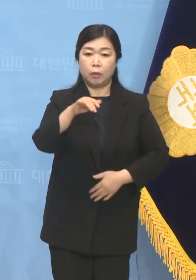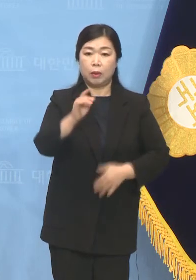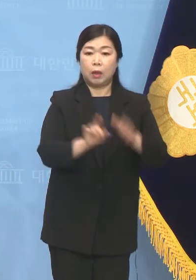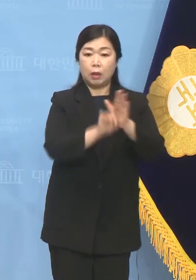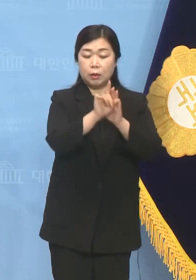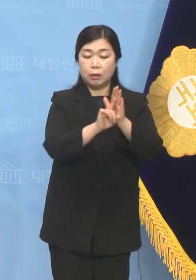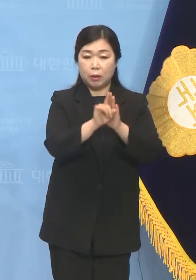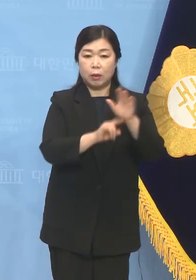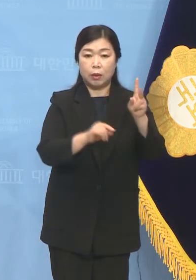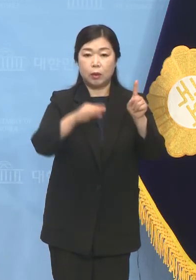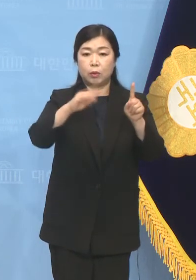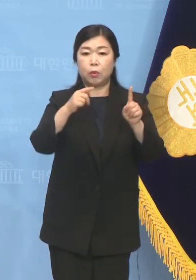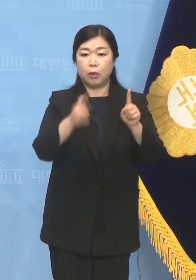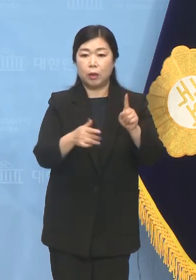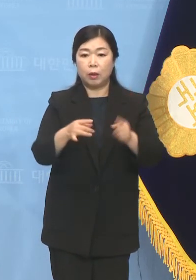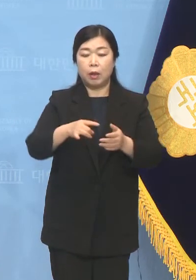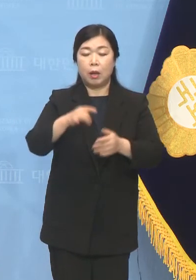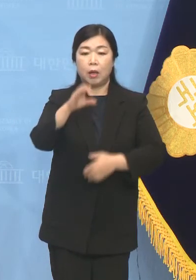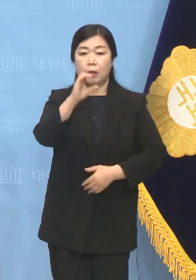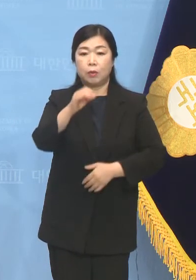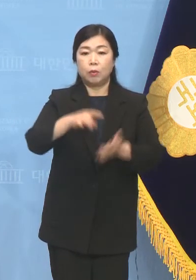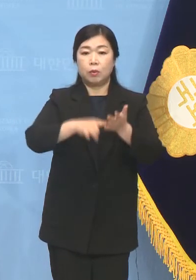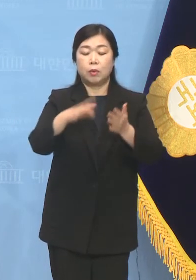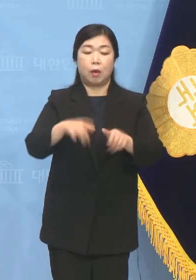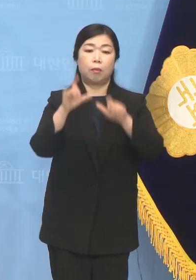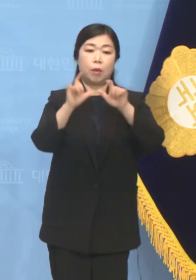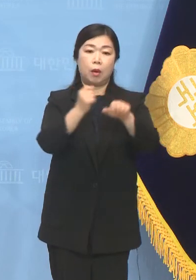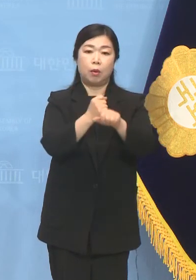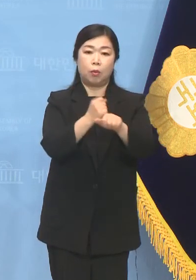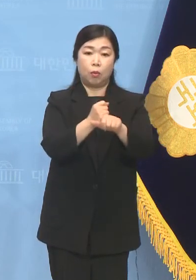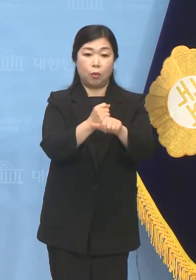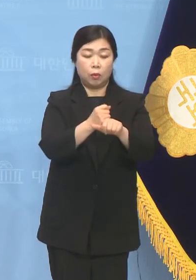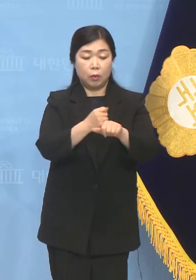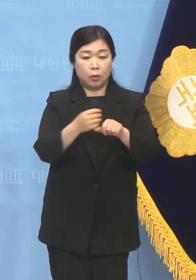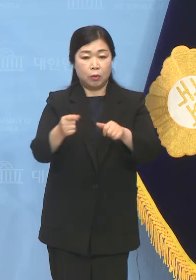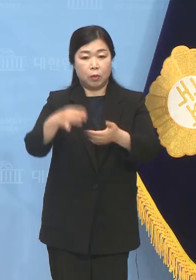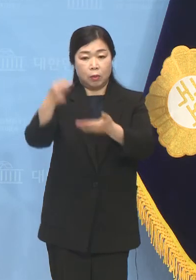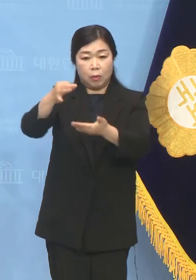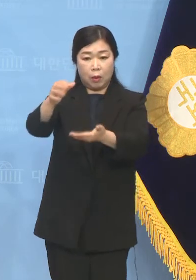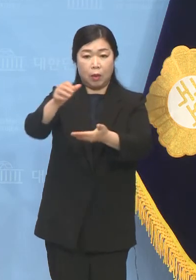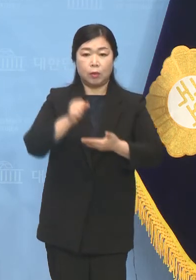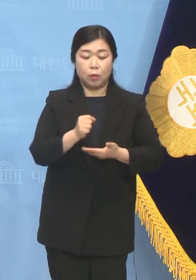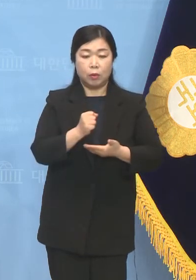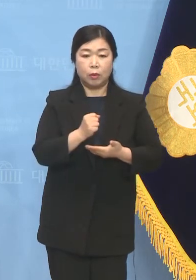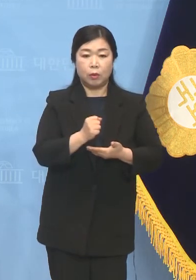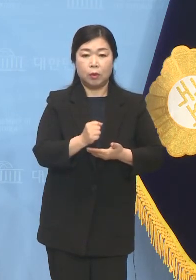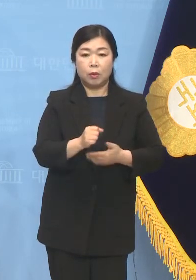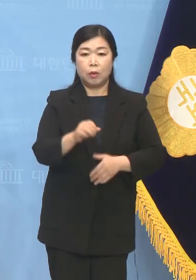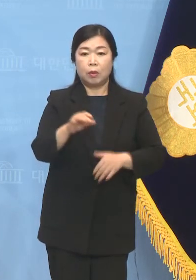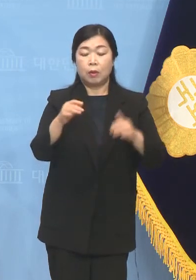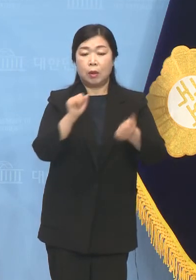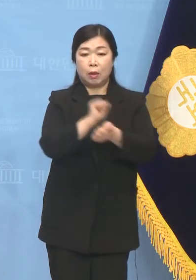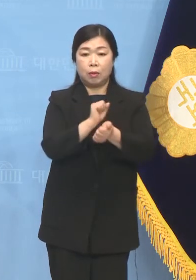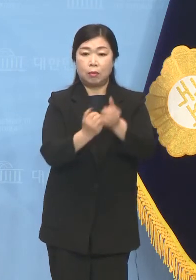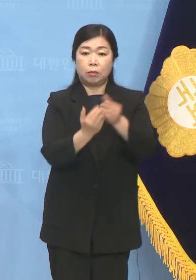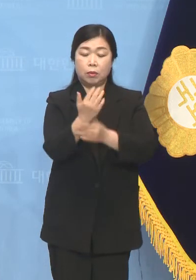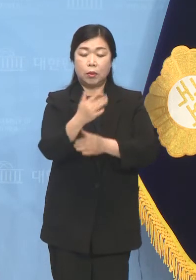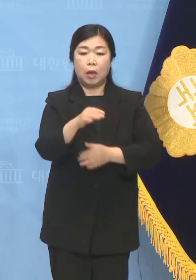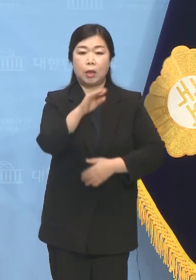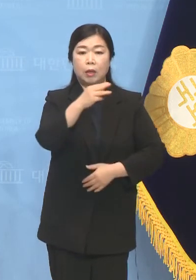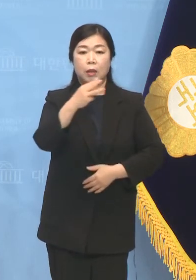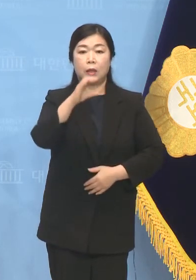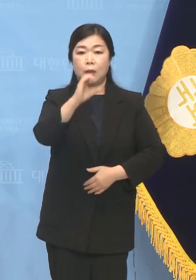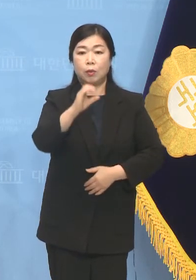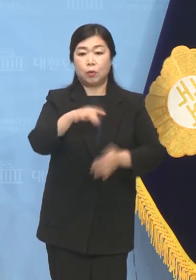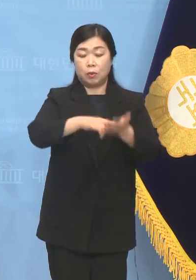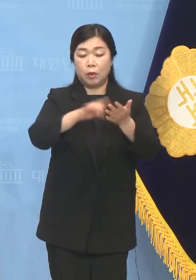8만 원의 세율로 탄소세를 과세하며 유상 할당받은 온실가스 배출권으로 탄소세를 대납할